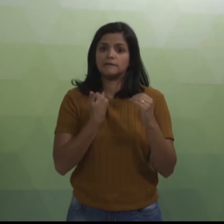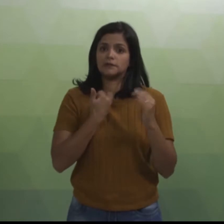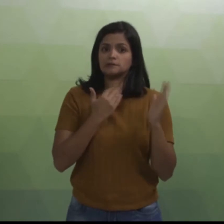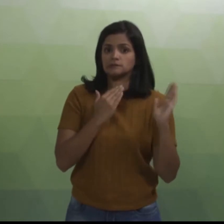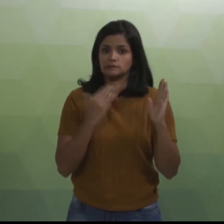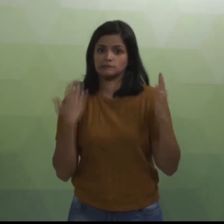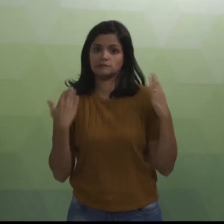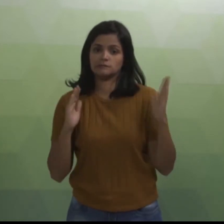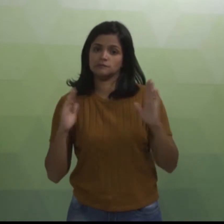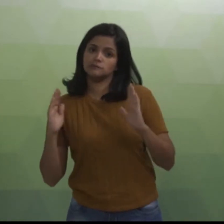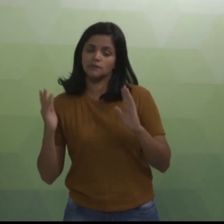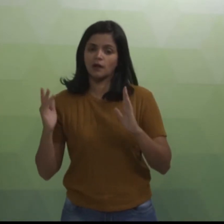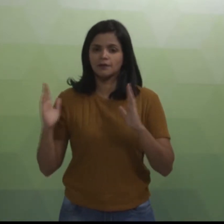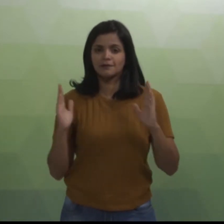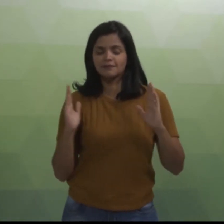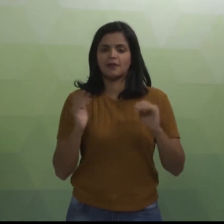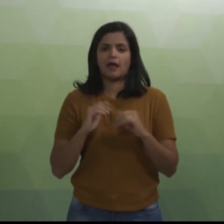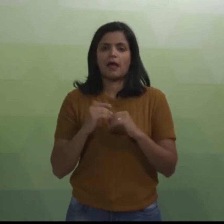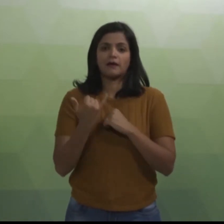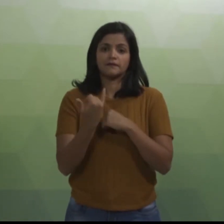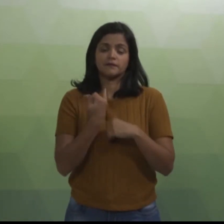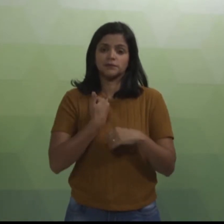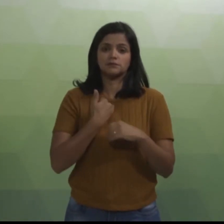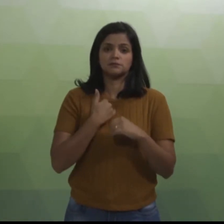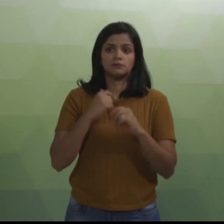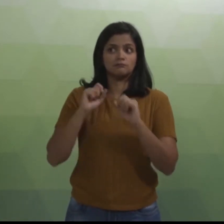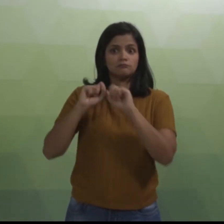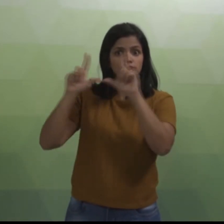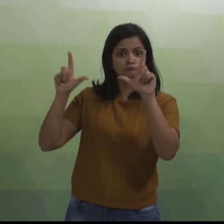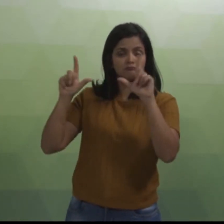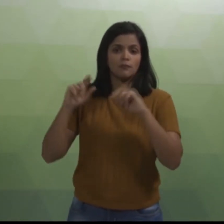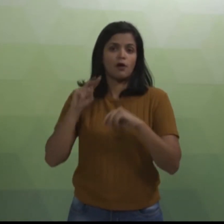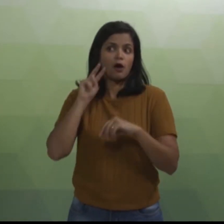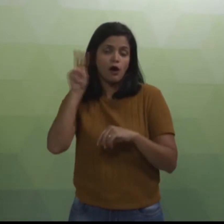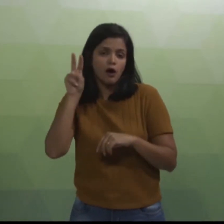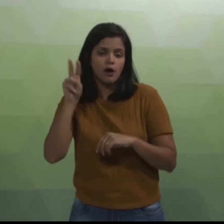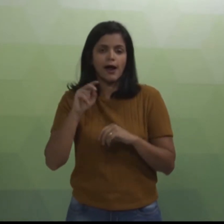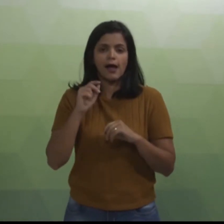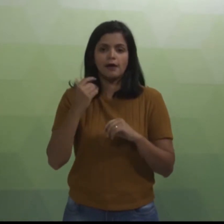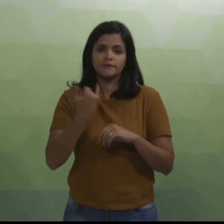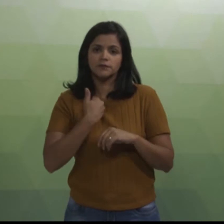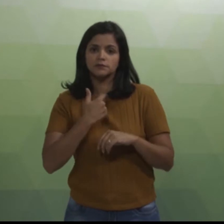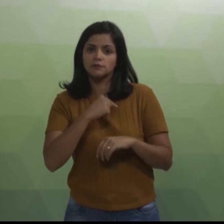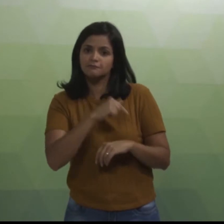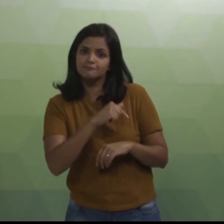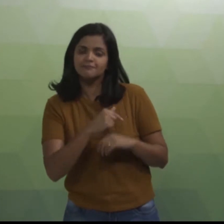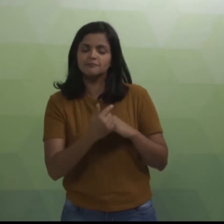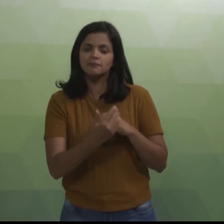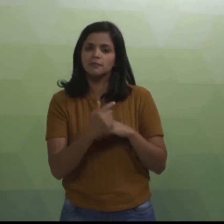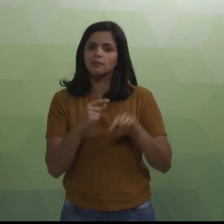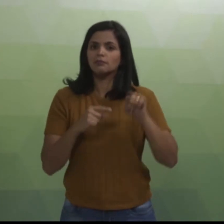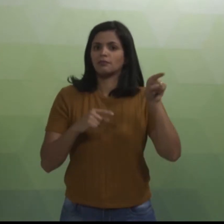intérprete. Ele me auxilia nas informações, na minha organização espacial.